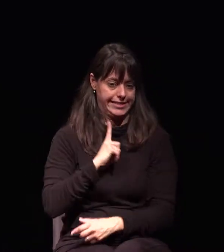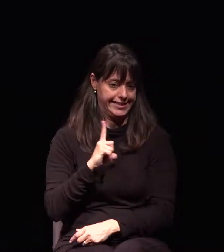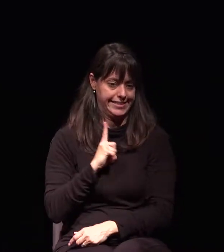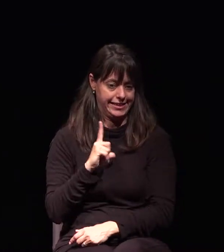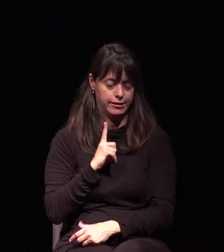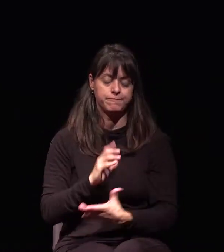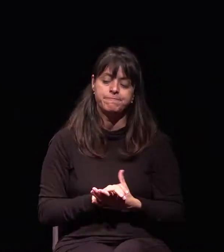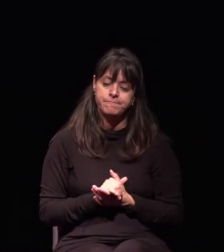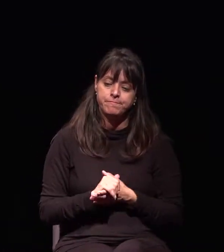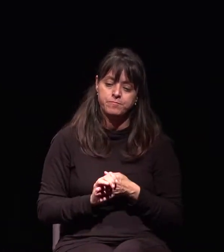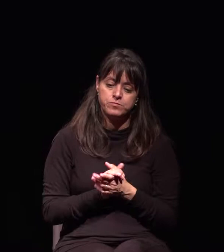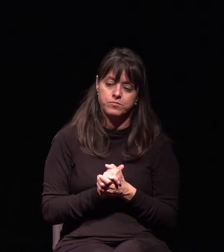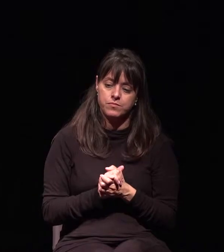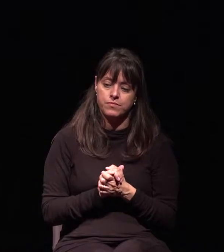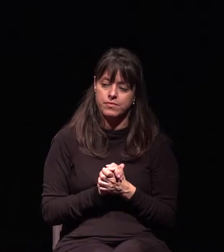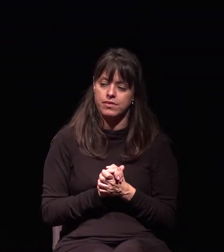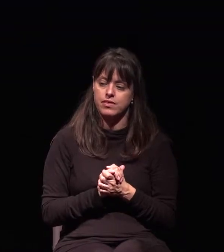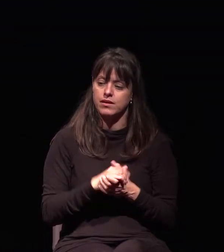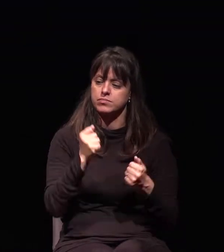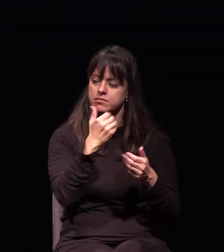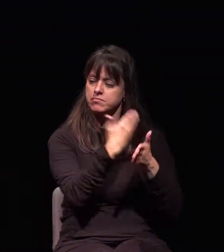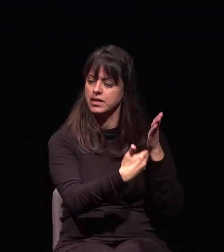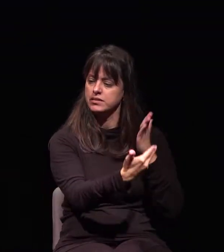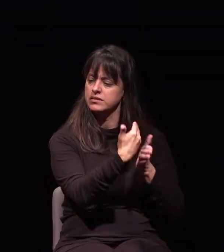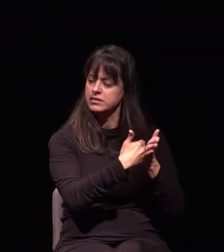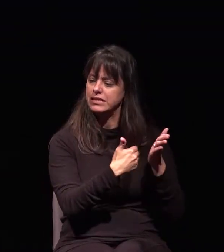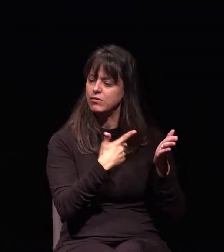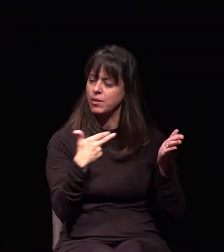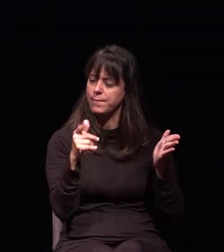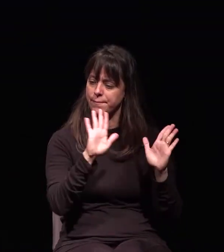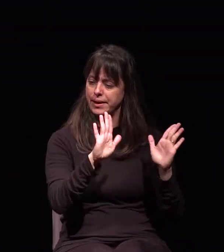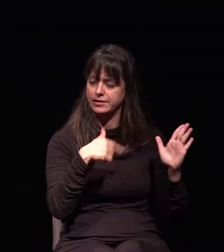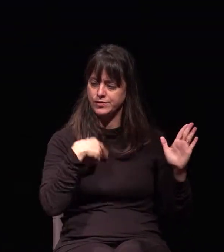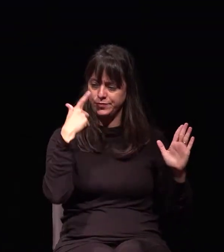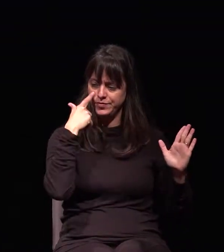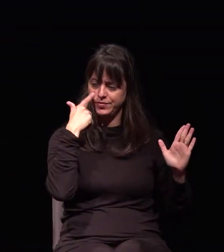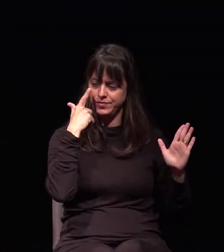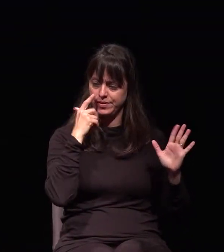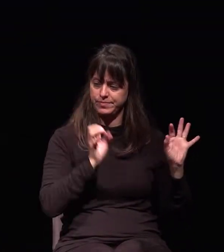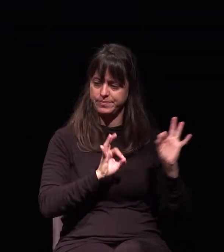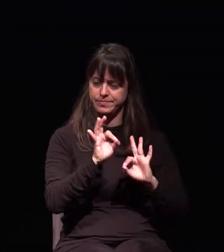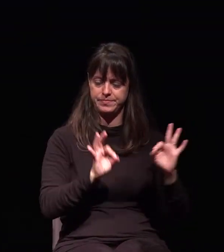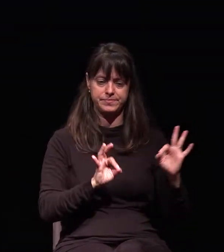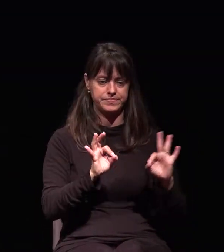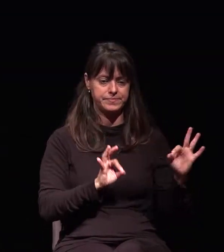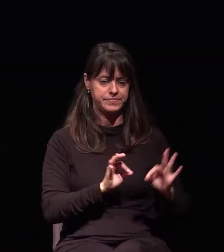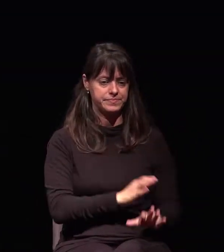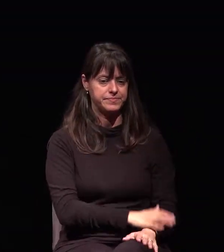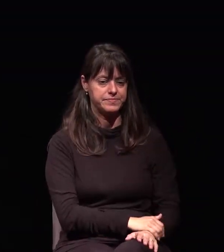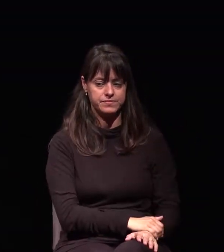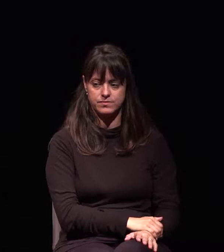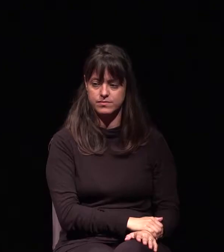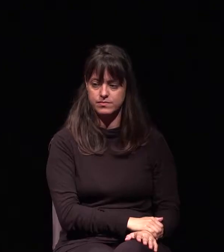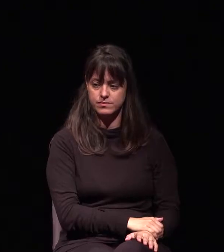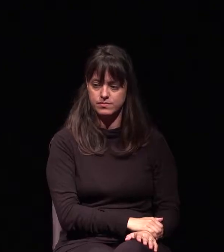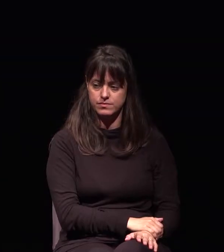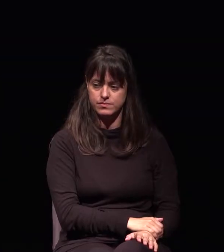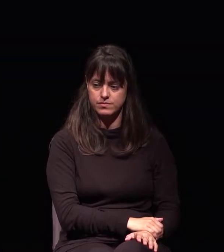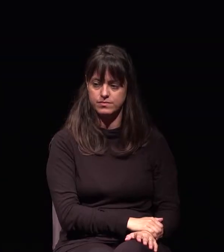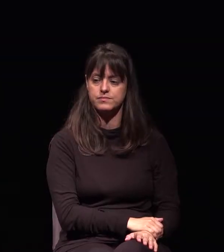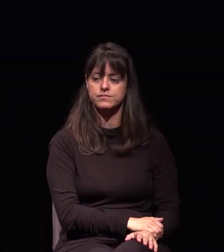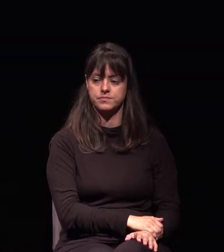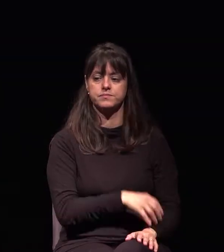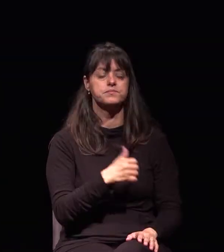dizer, eu acho que tem que ficar passando ali alguma coisa, espera aí um pouquinho, que eu vou passar. Deixa eu ver se vai para